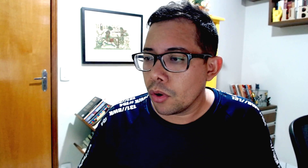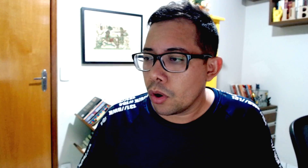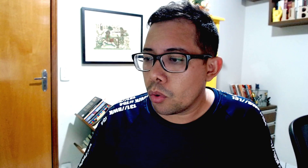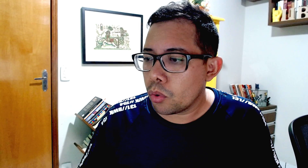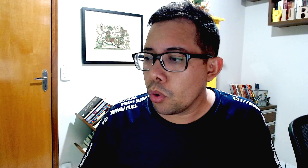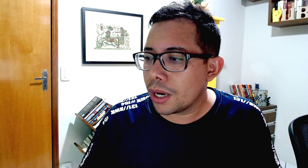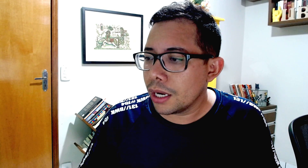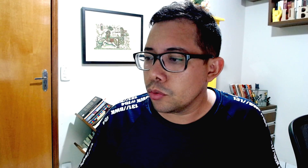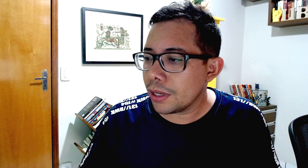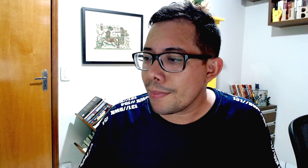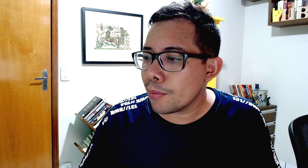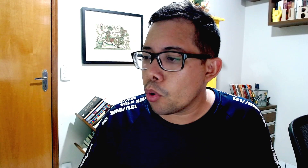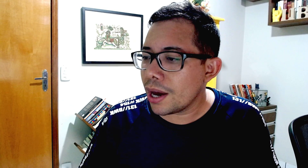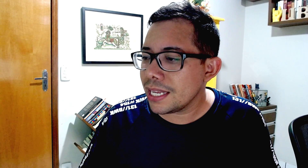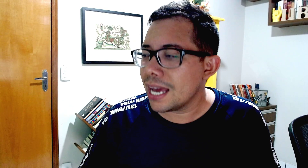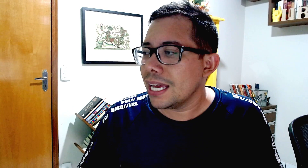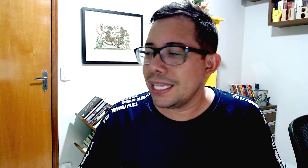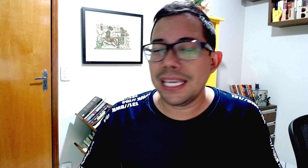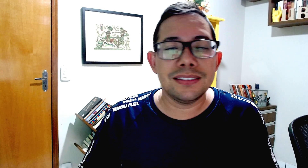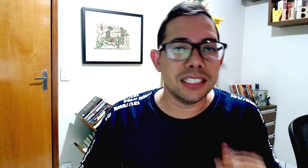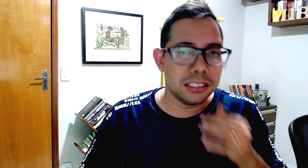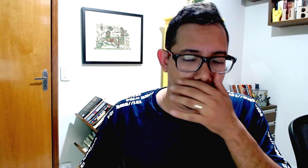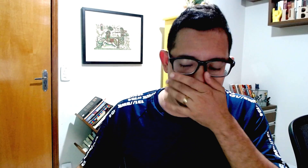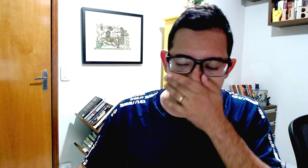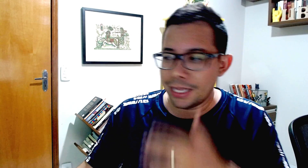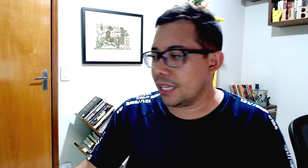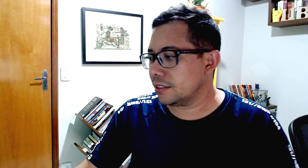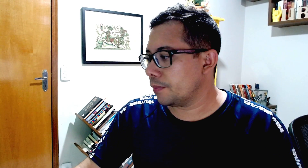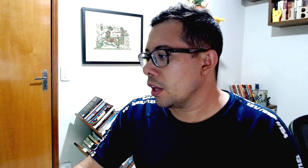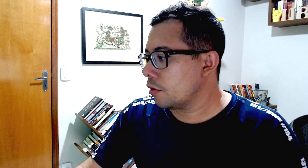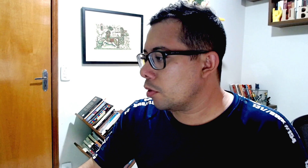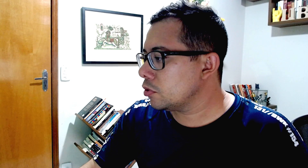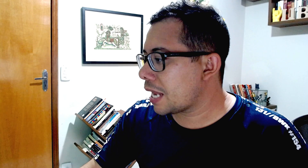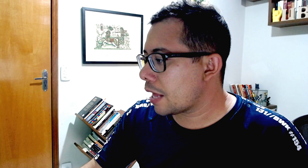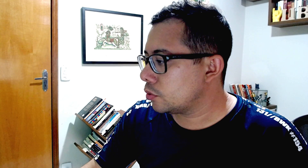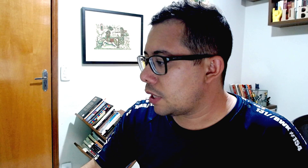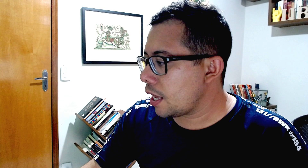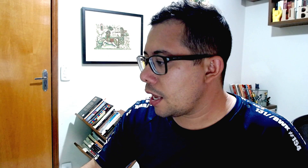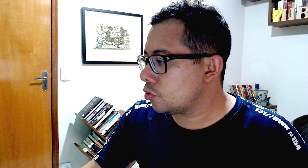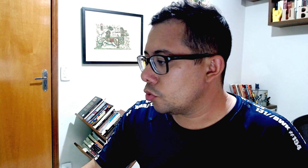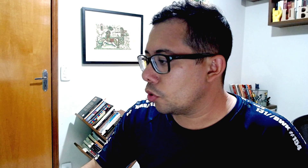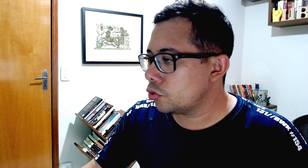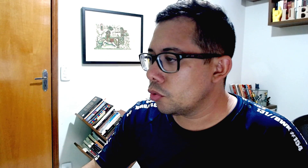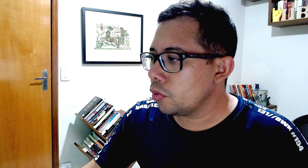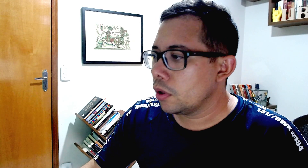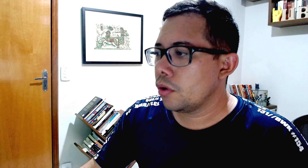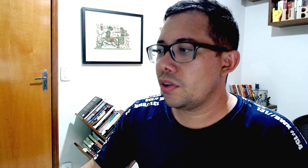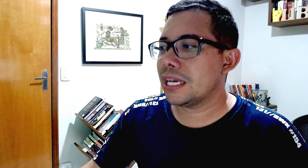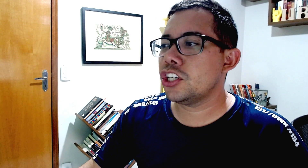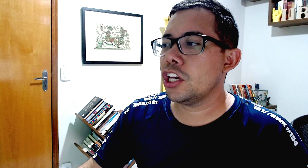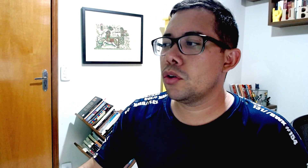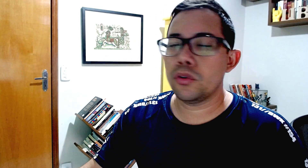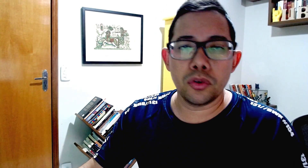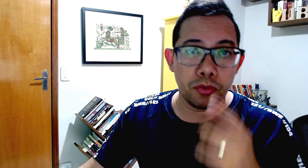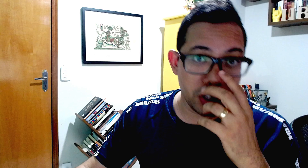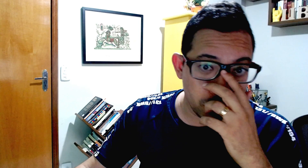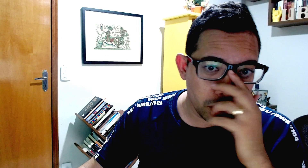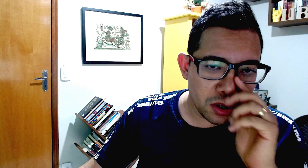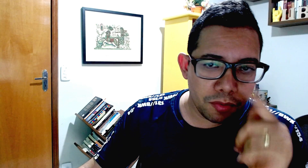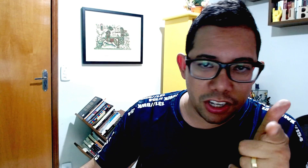Ou colocando aí a memória em exercício, beleza? Vamos lá no 3, no 2, no 1. Fica ligeiro que o vídeo vai